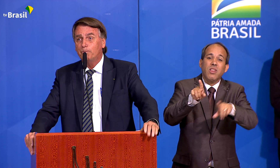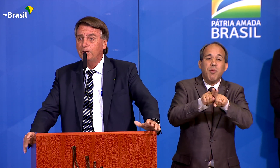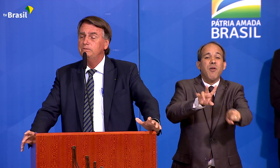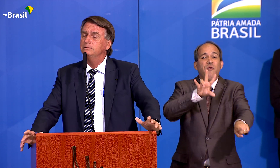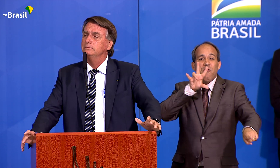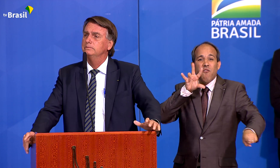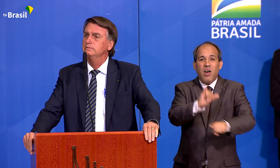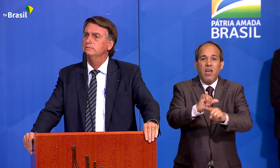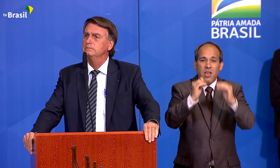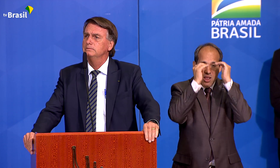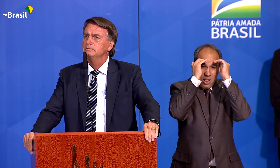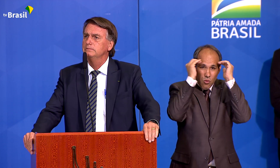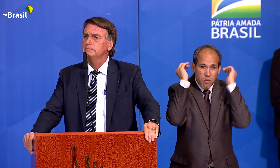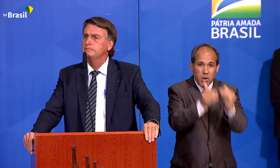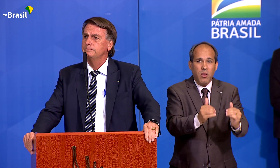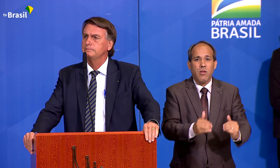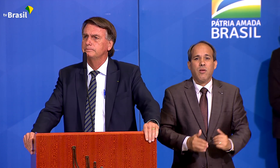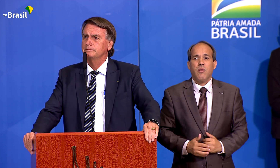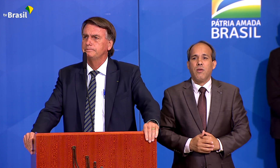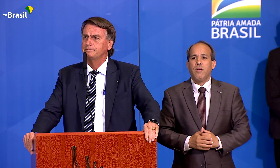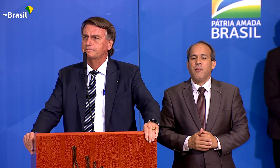será cumprido